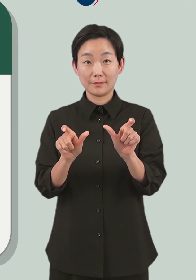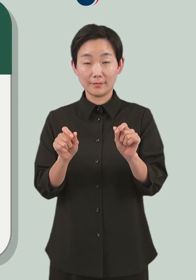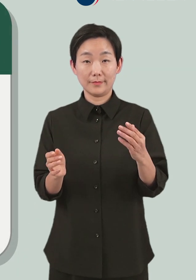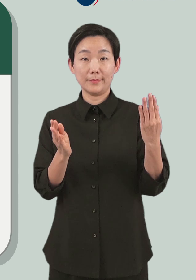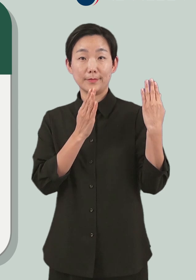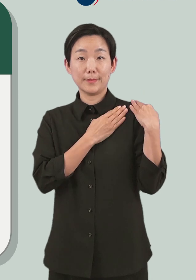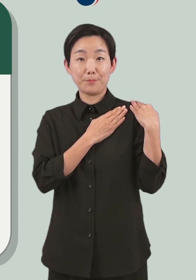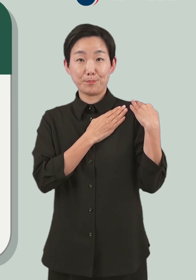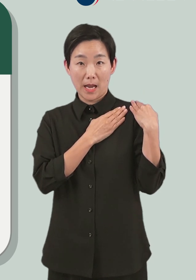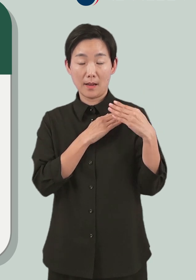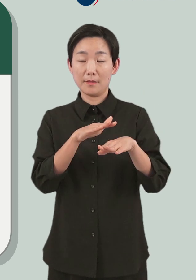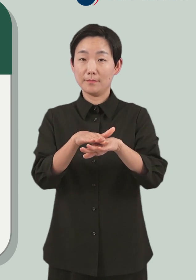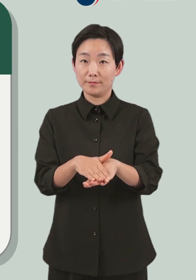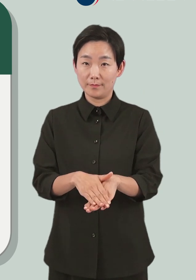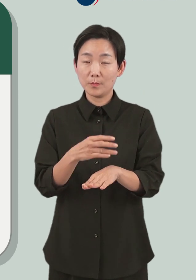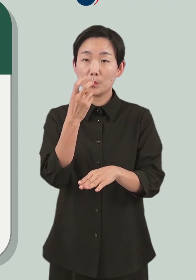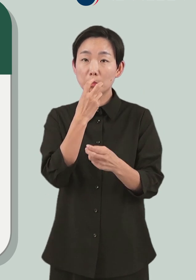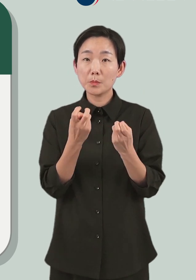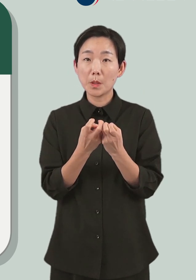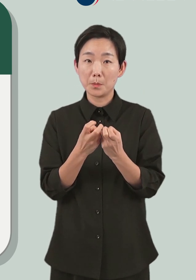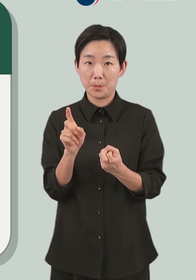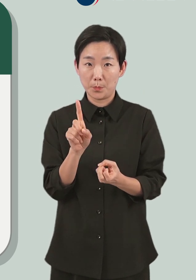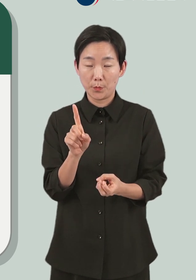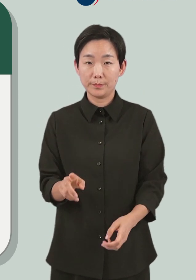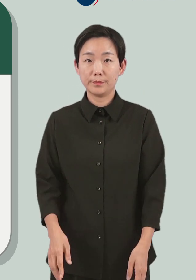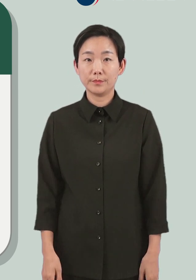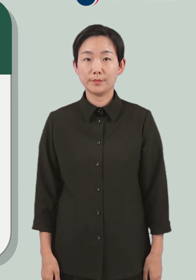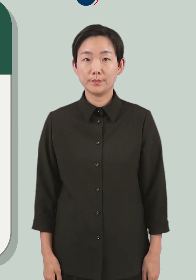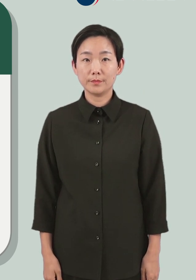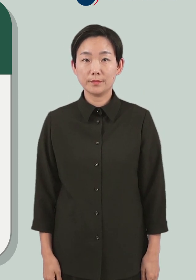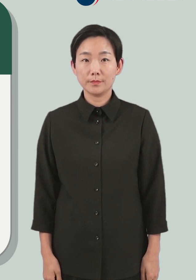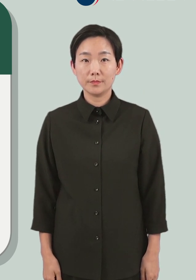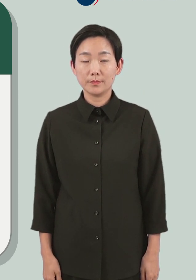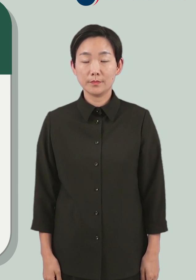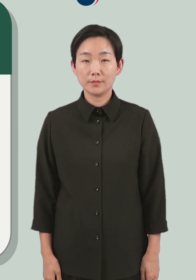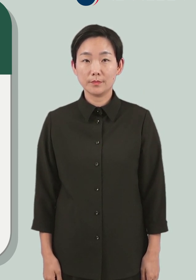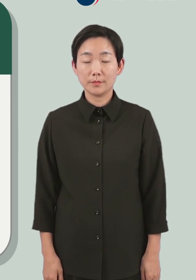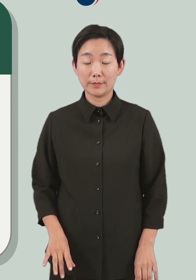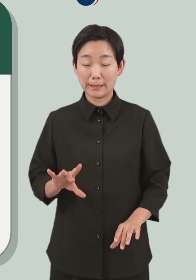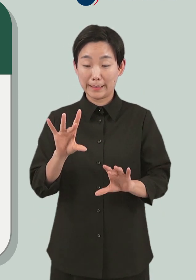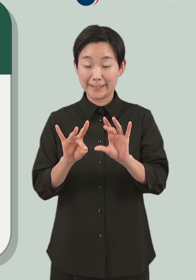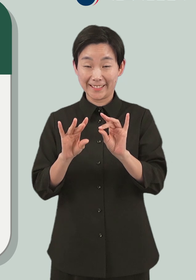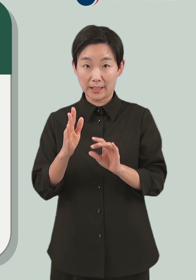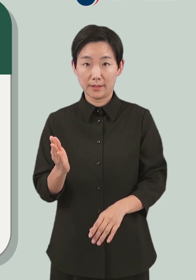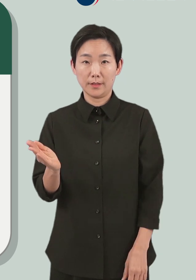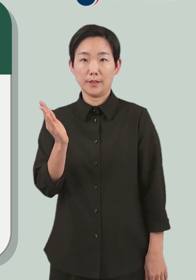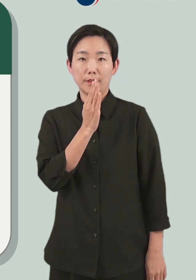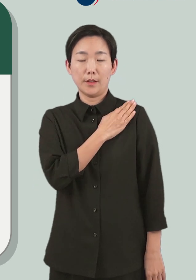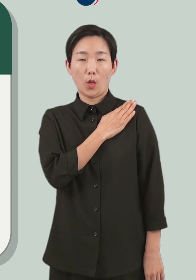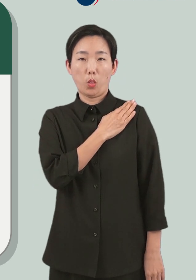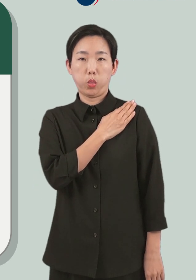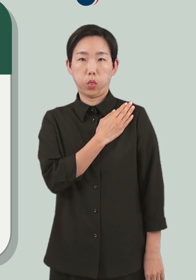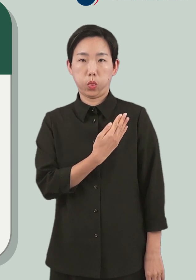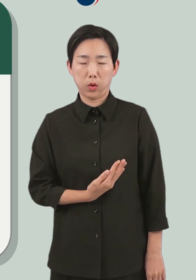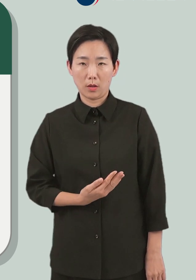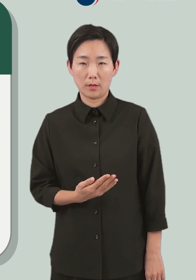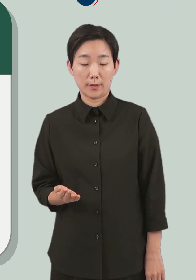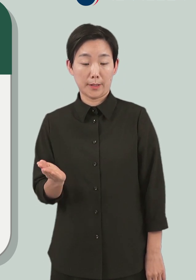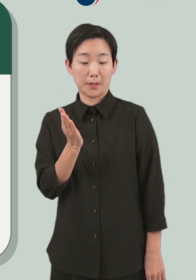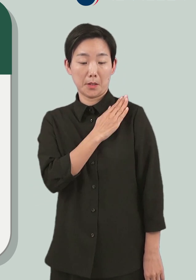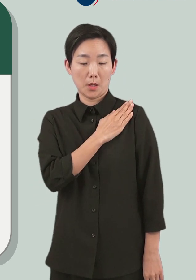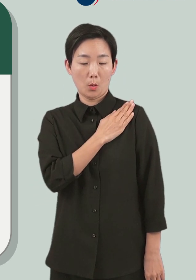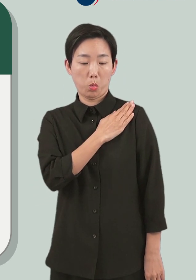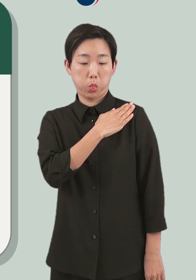이 의료기기의 사용 후 보관 및 관리 방법은 무엇입니까? 젤이 더 이상 피부에 단단히 고정되지